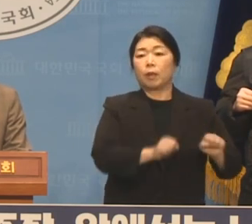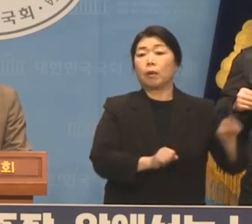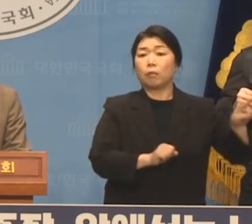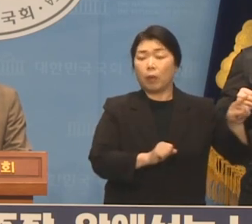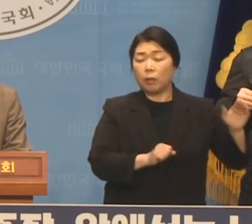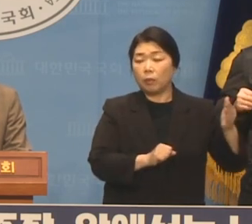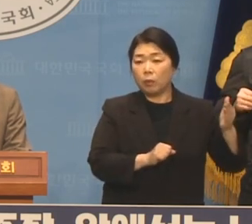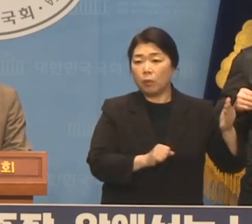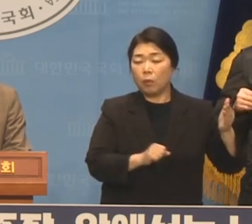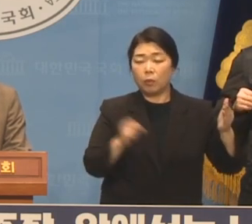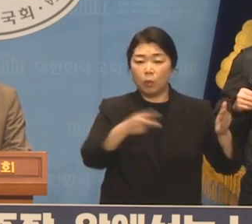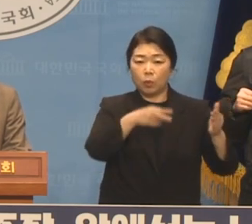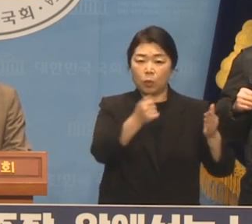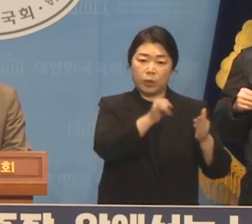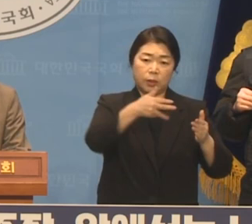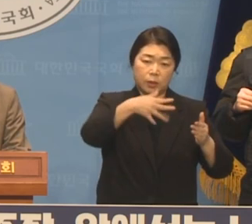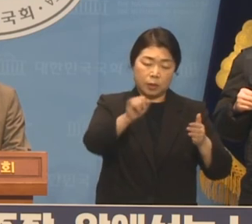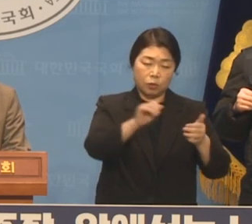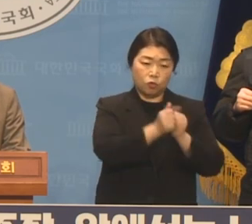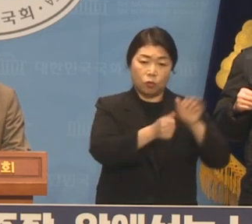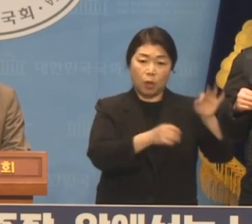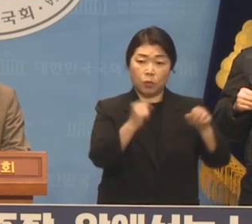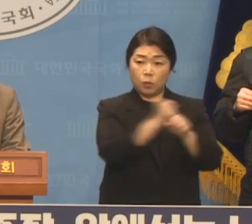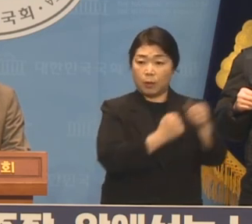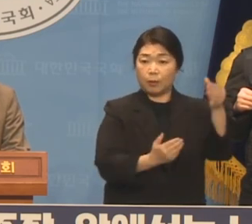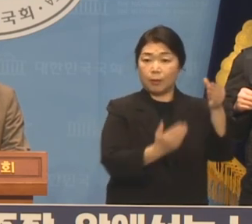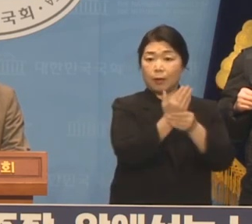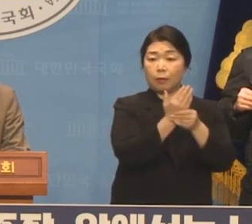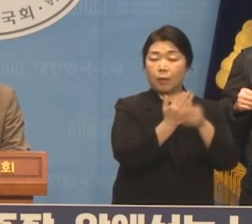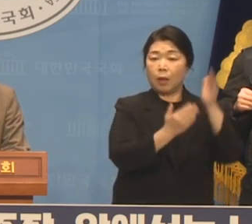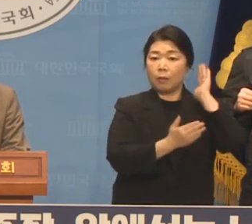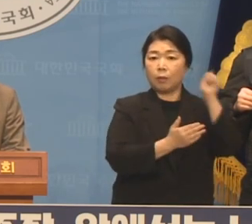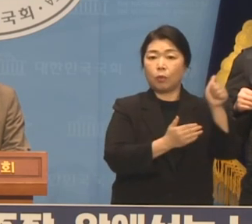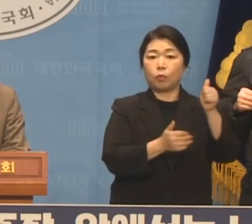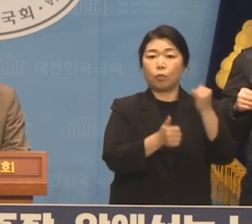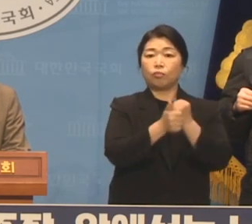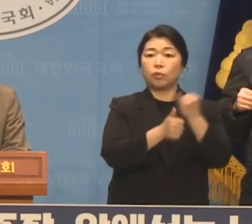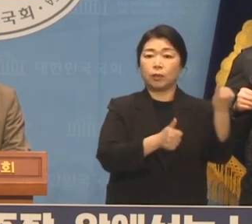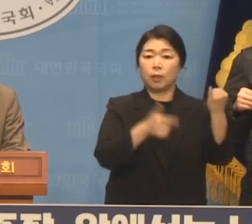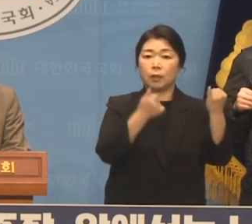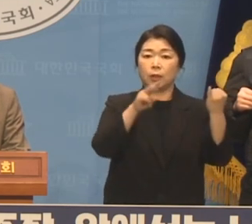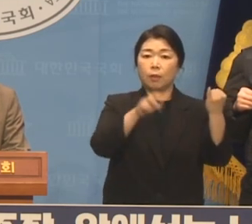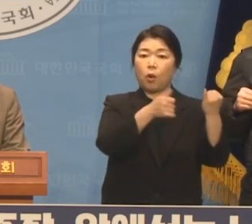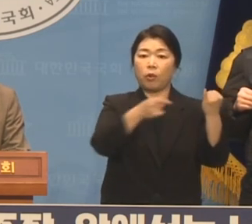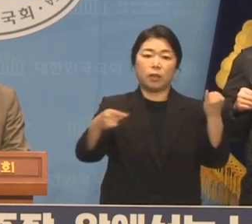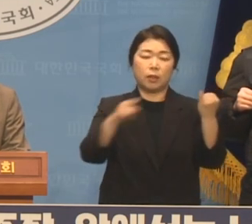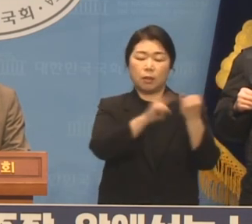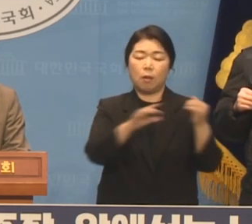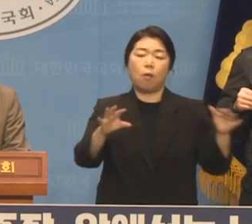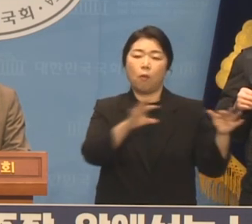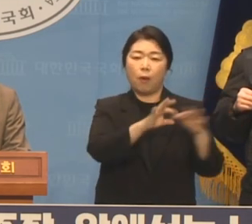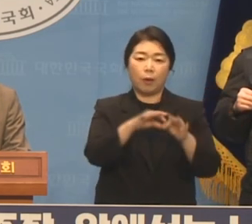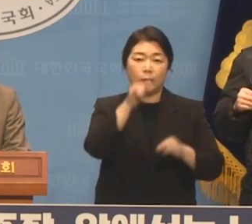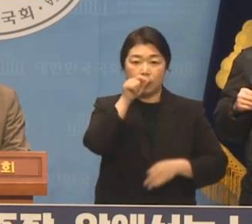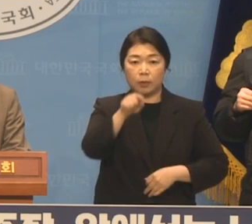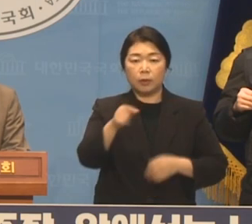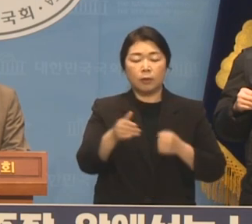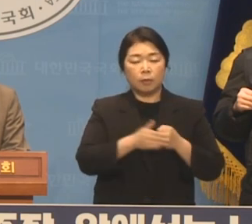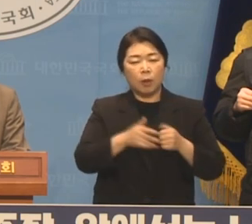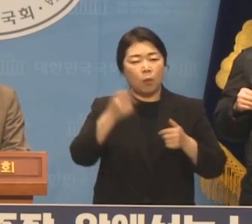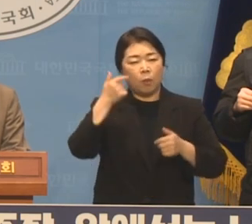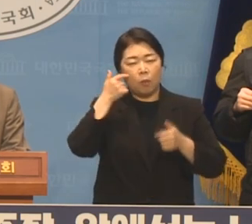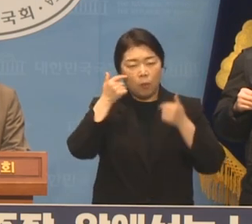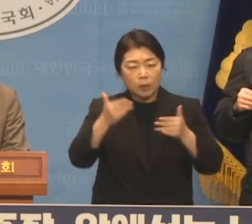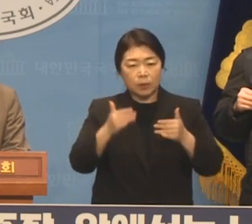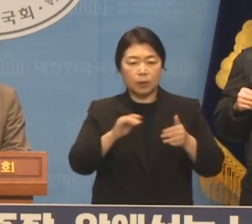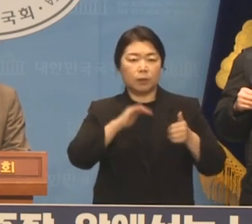심지어 도이치모터스 주가 조작 사건에 대통령의 부인 김건희 씨가 연루되어 있음이 명백한